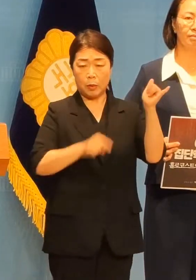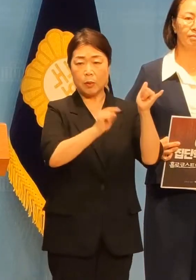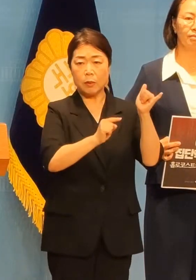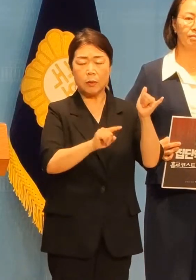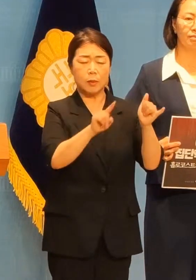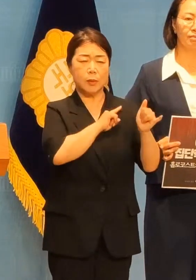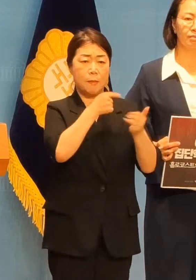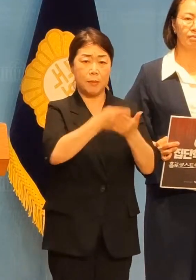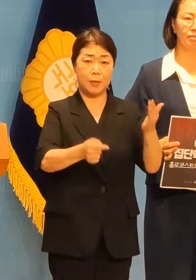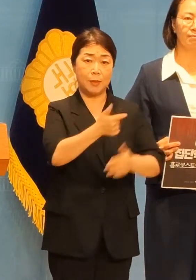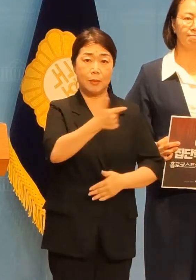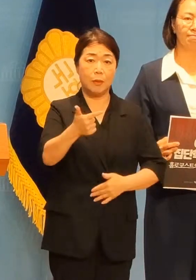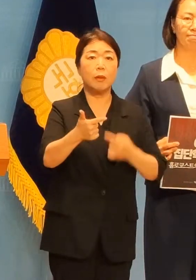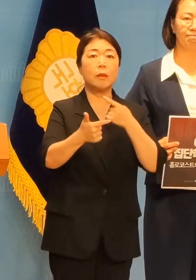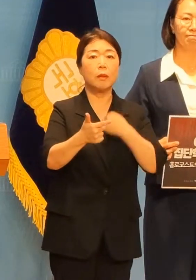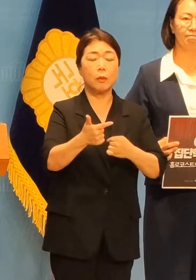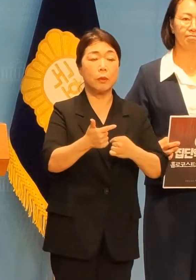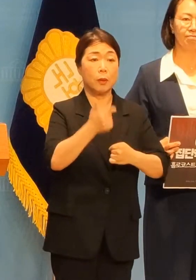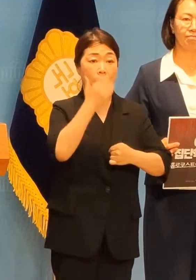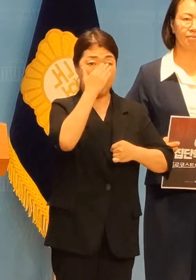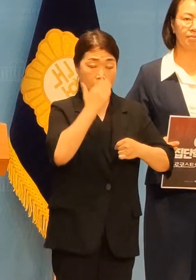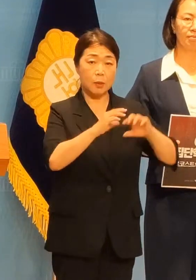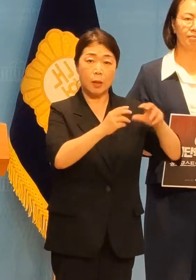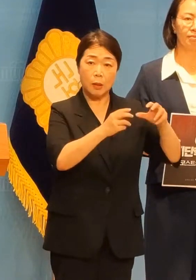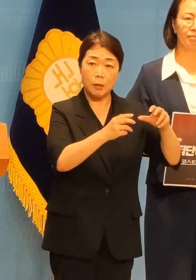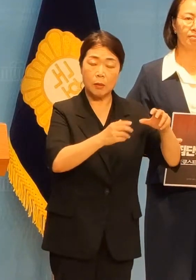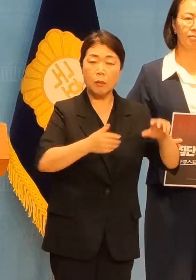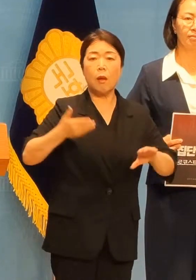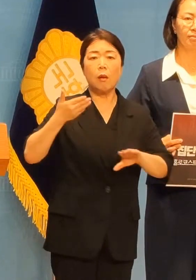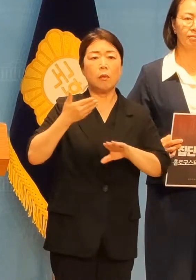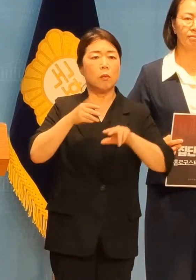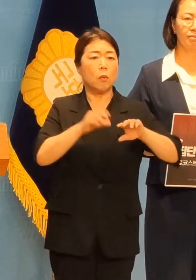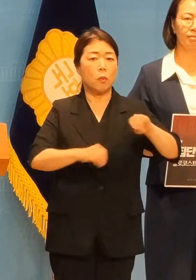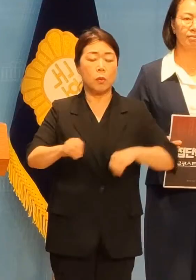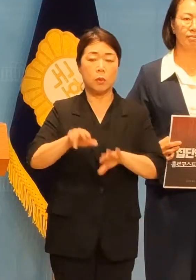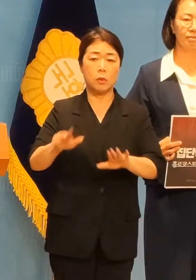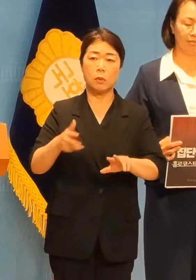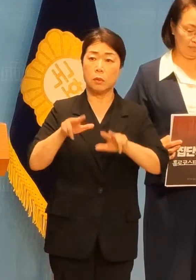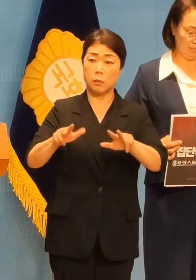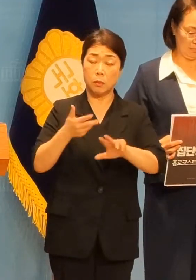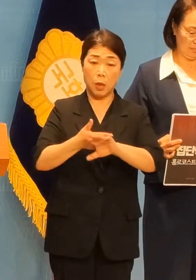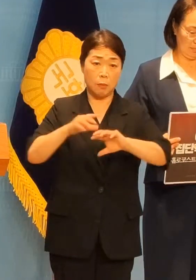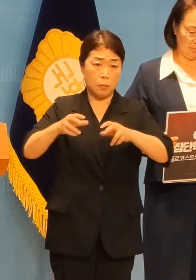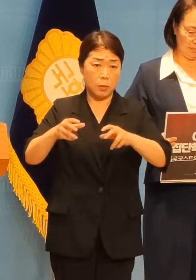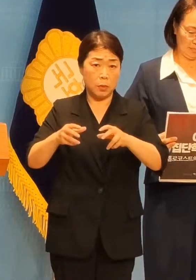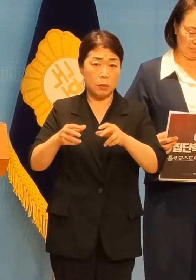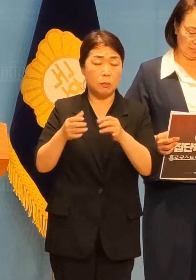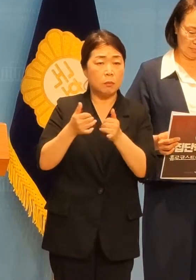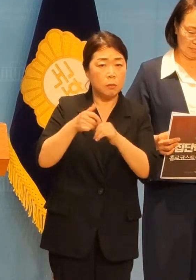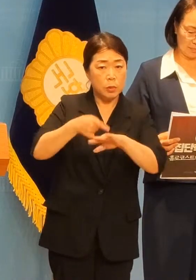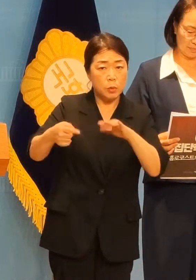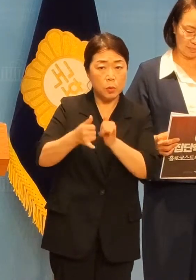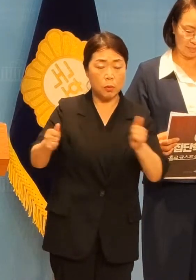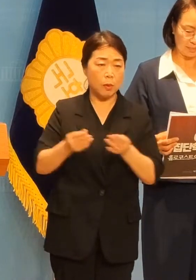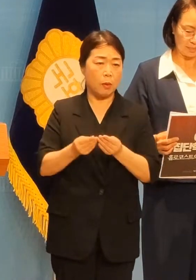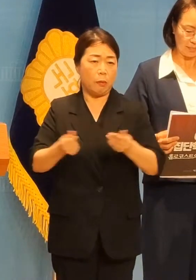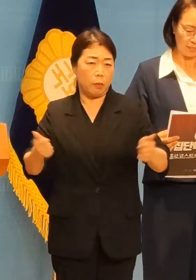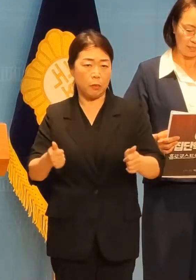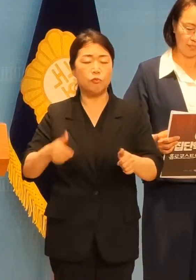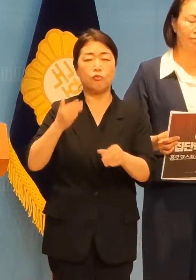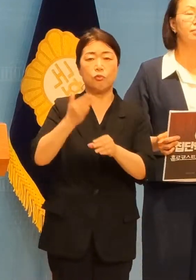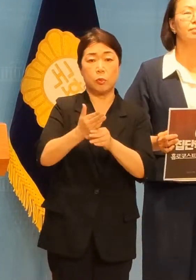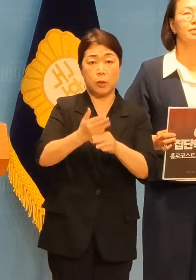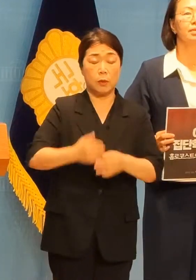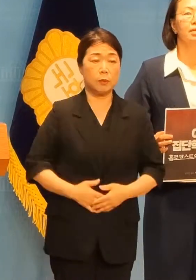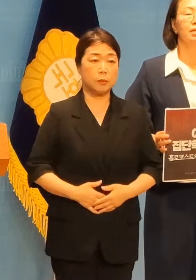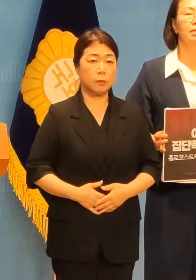이스라엘이 지금은 또 다른 민족을 똑같이 학살하고 있습니다. 피해자가